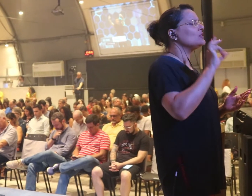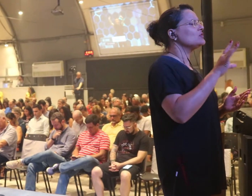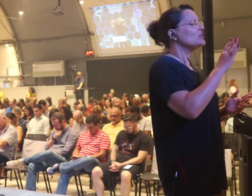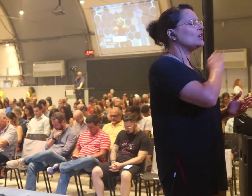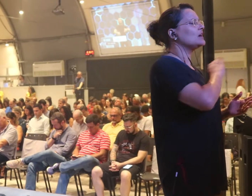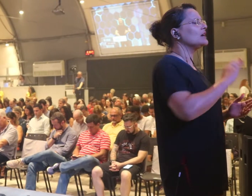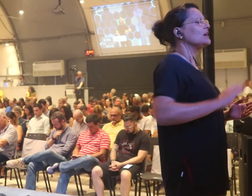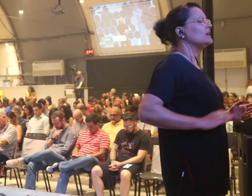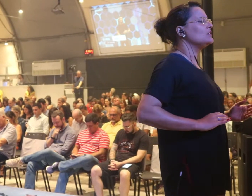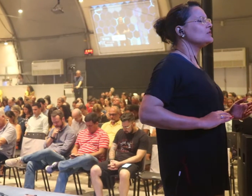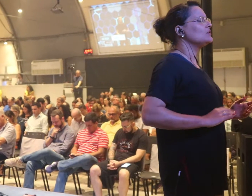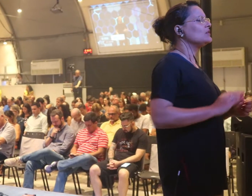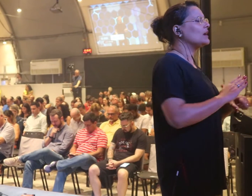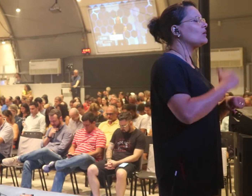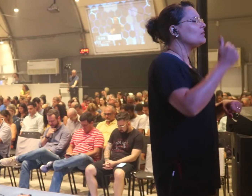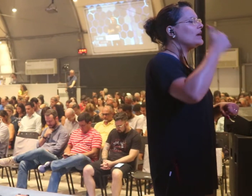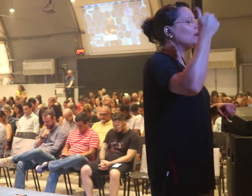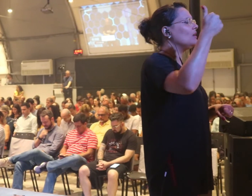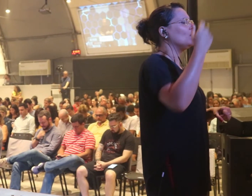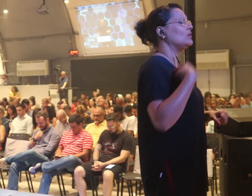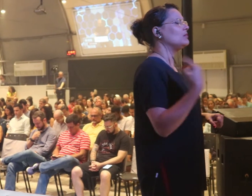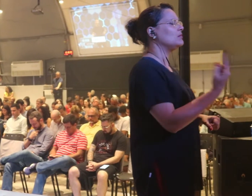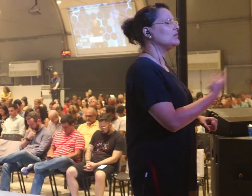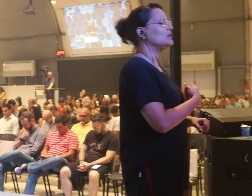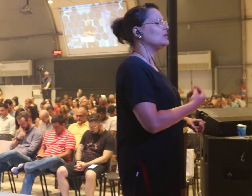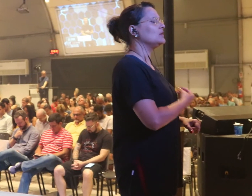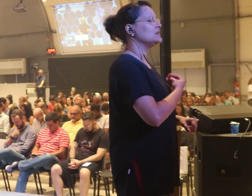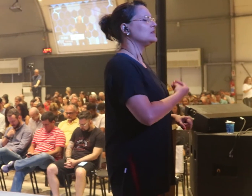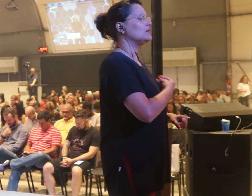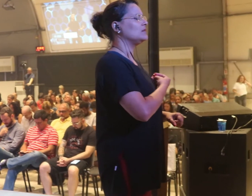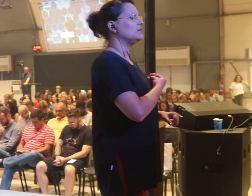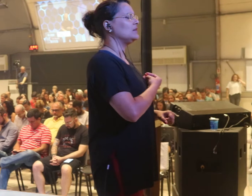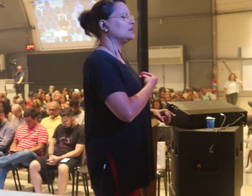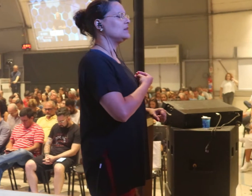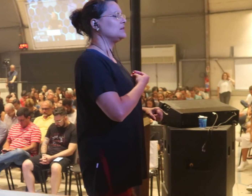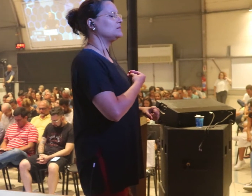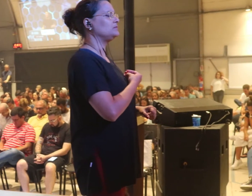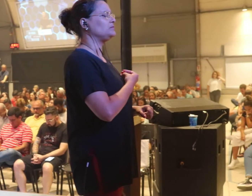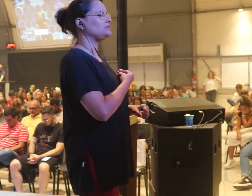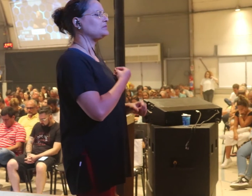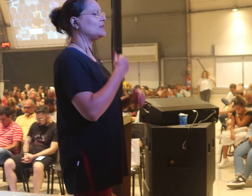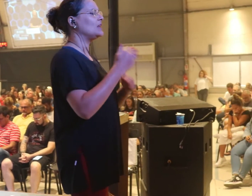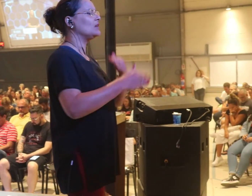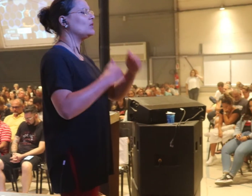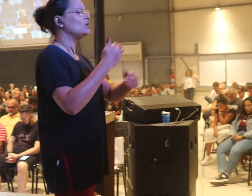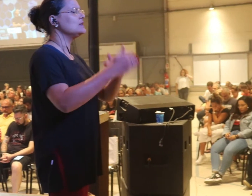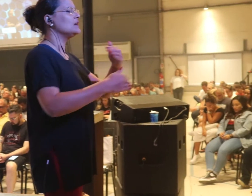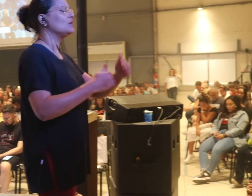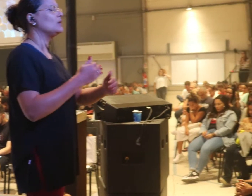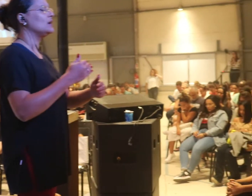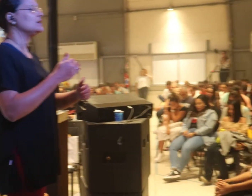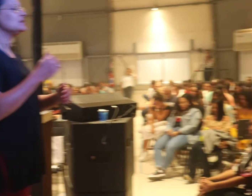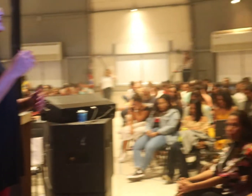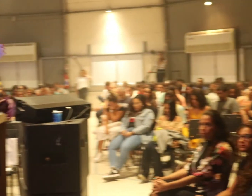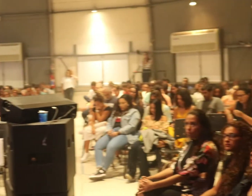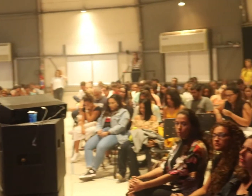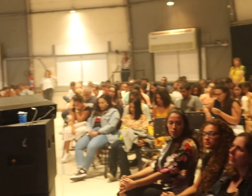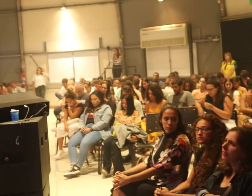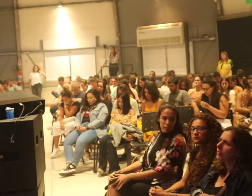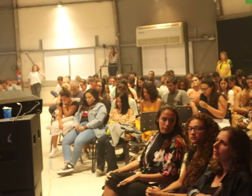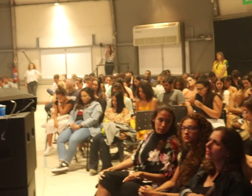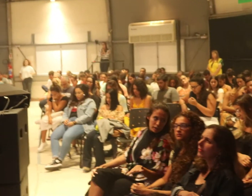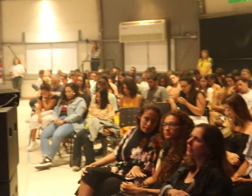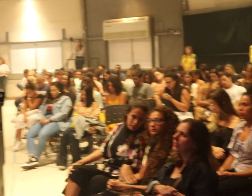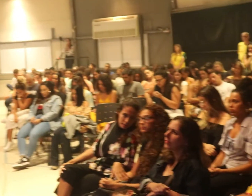e excelente para a nossa vida e traz consequências inimagináveis, inesquecíveis, maravilhosas para o nosso dia a dia. Ajuda a gente